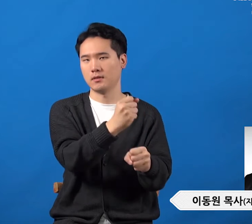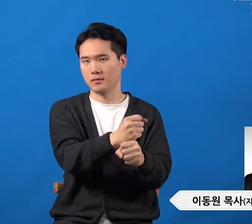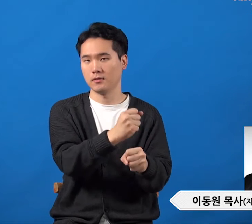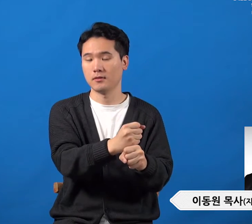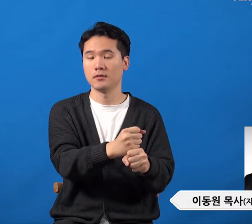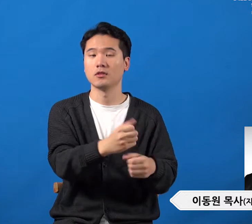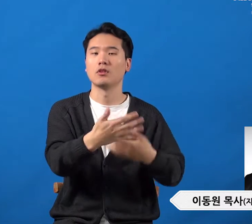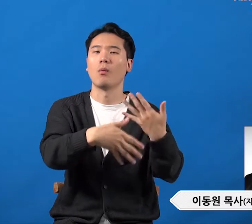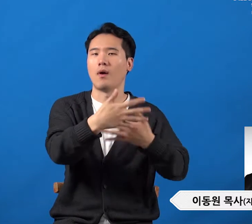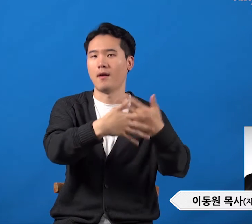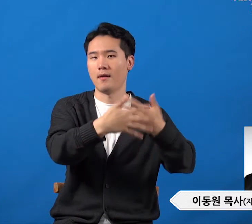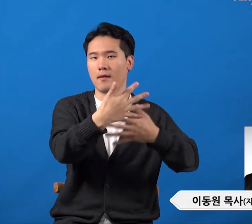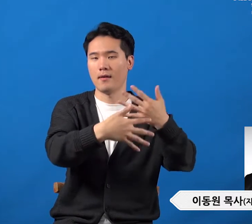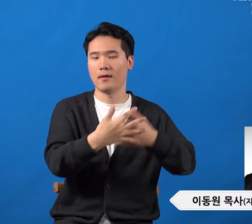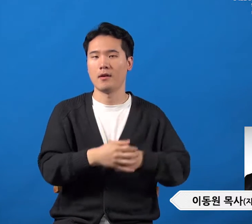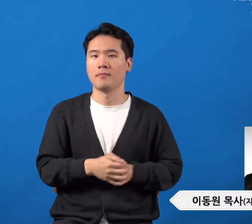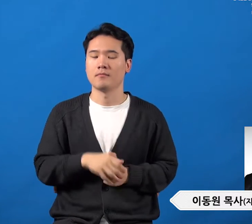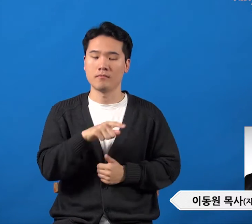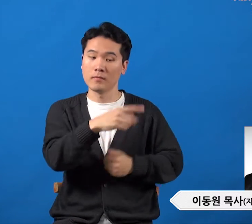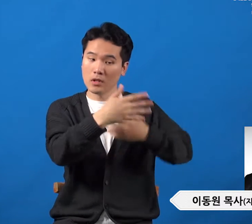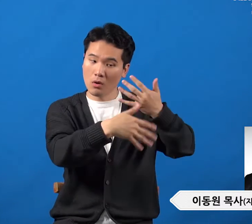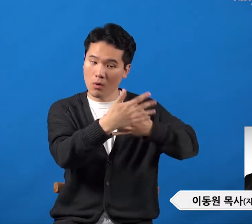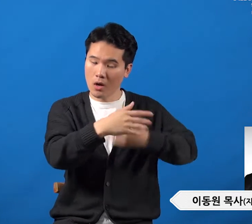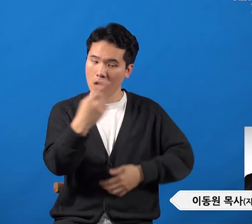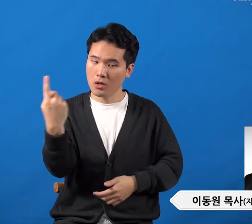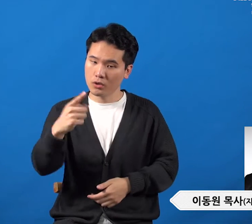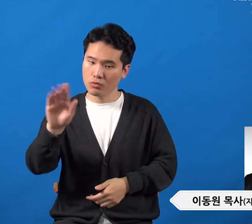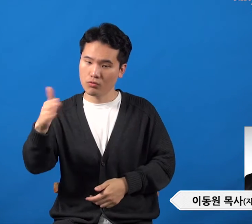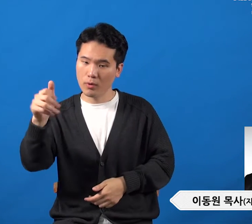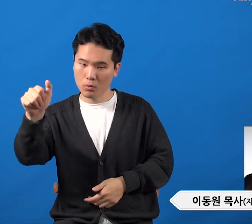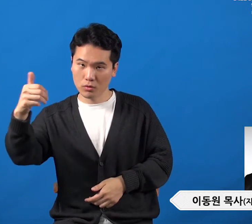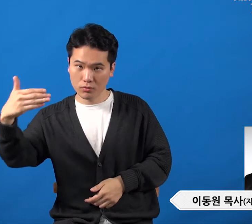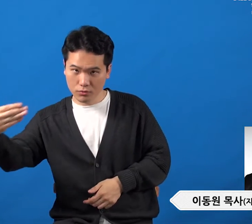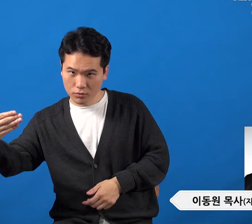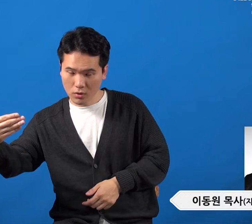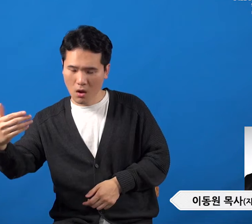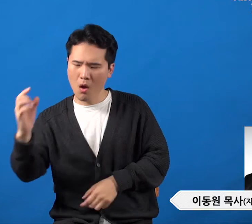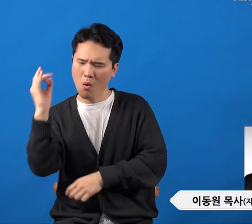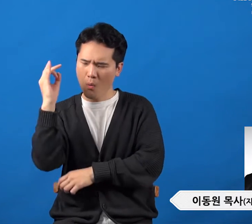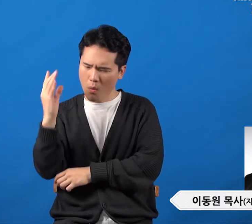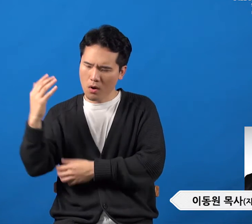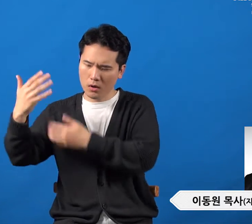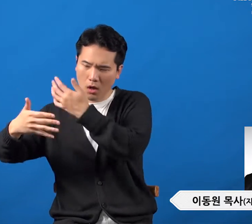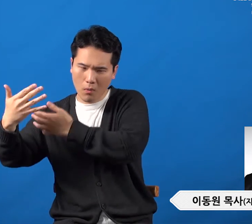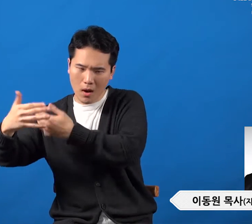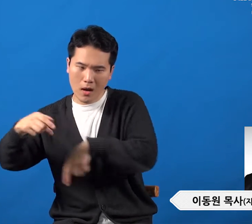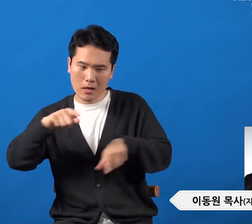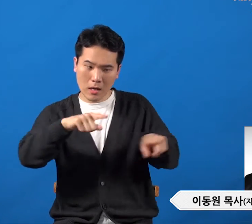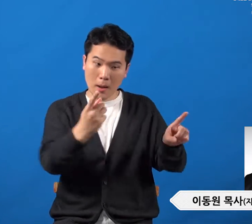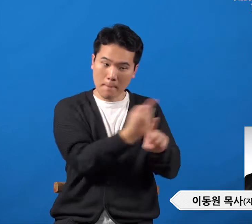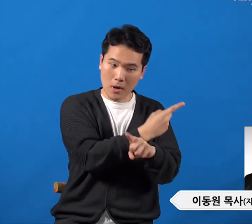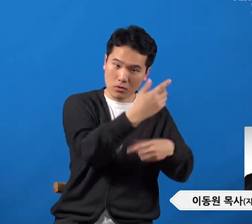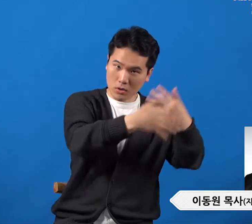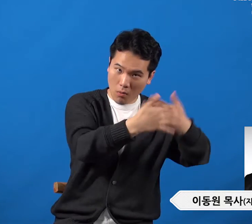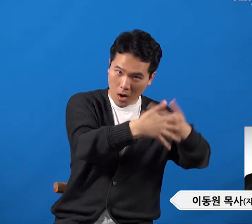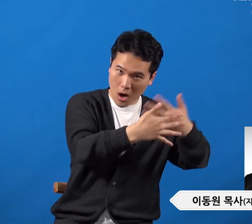영화였습니다. 근데 이 영화는 1959년에 오리지널 벤허와 어떻게